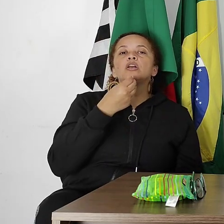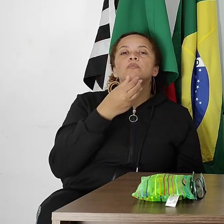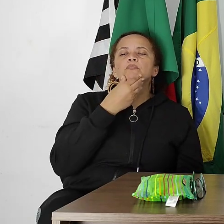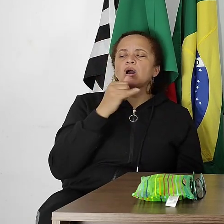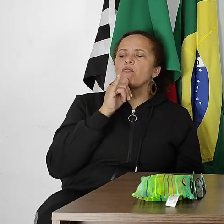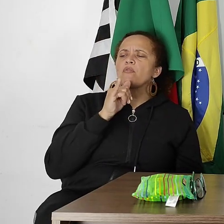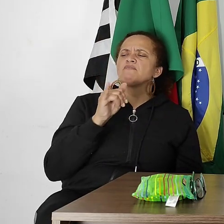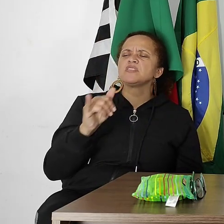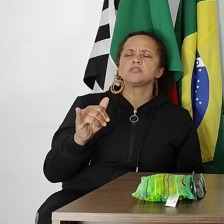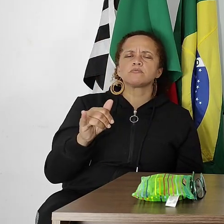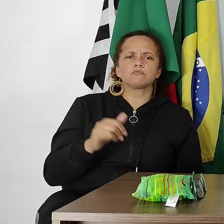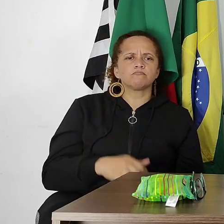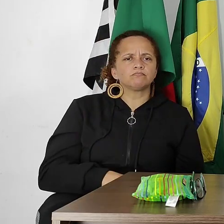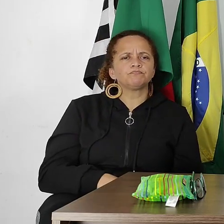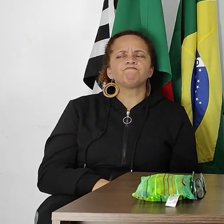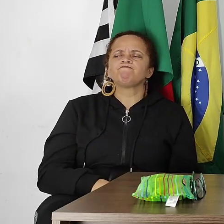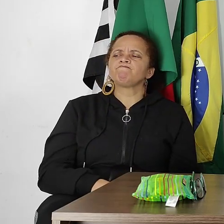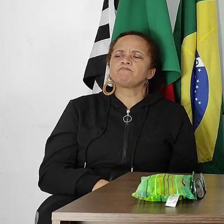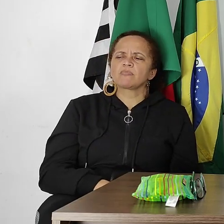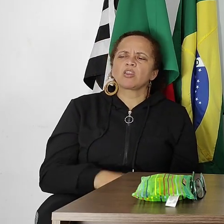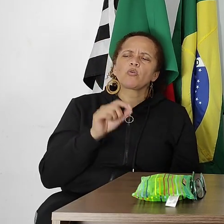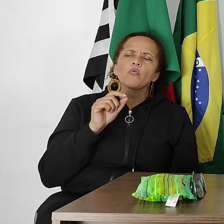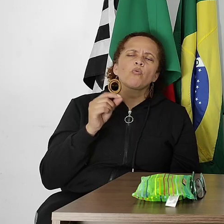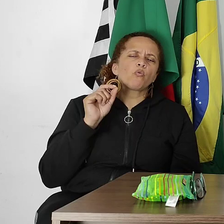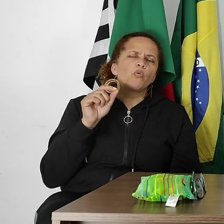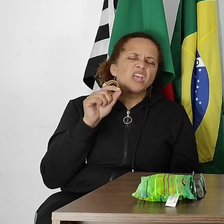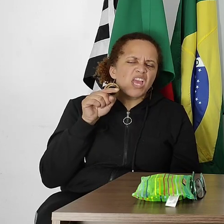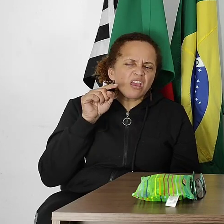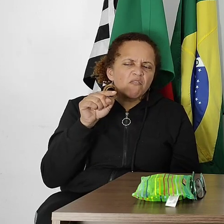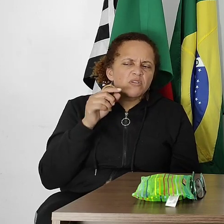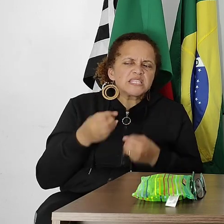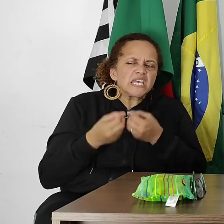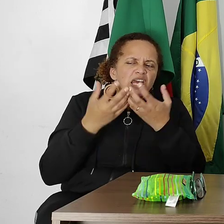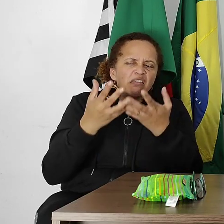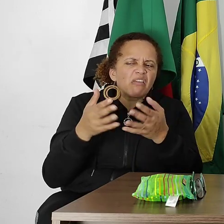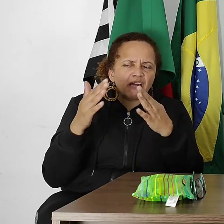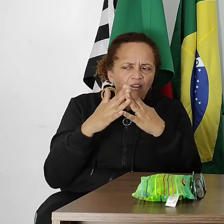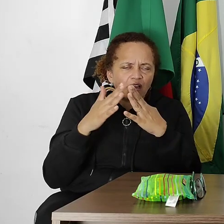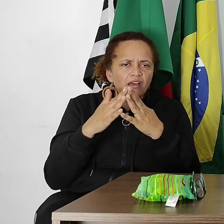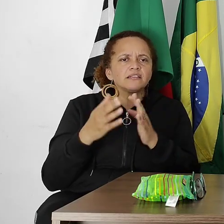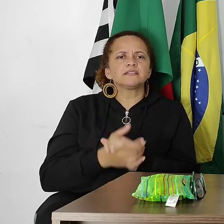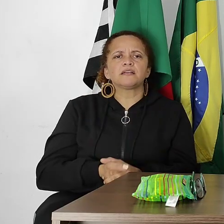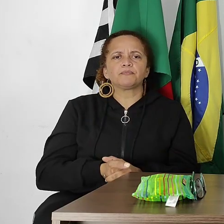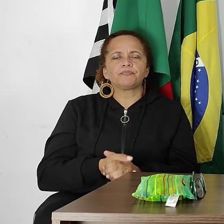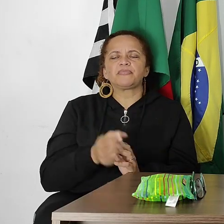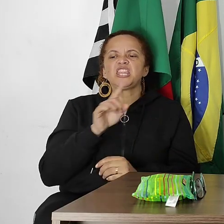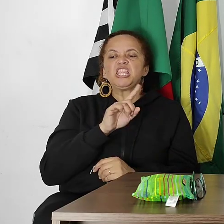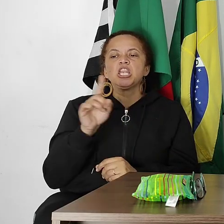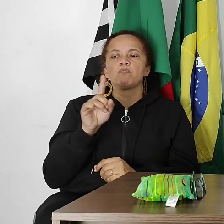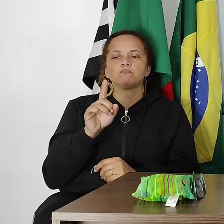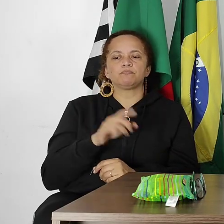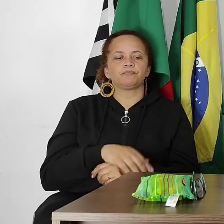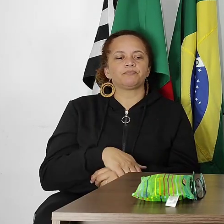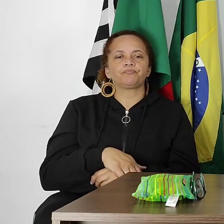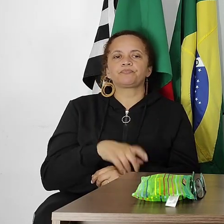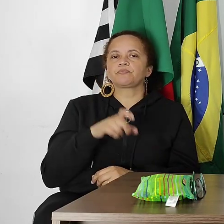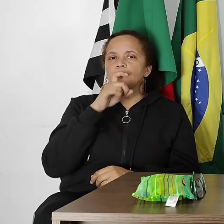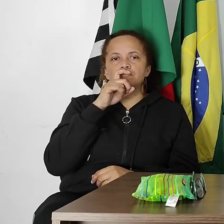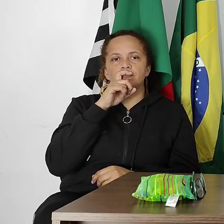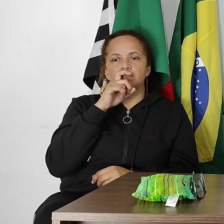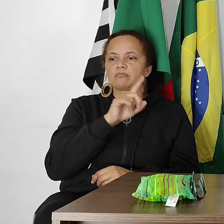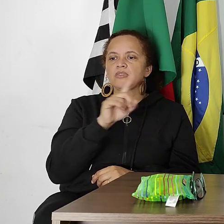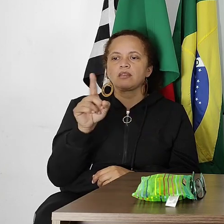né, estava ouvindo aquela conversa e falou, né, não, pai, não é